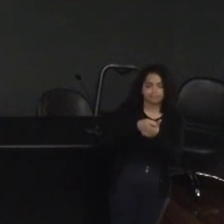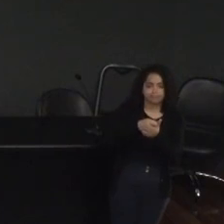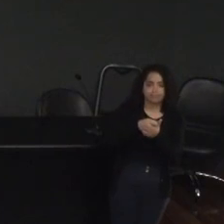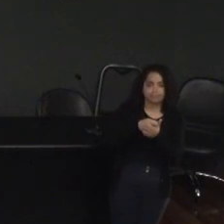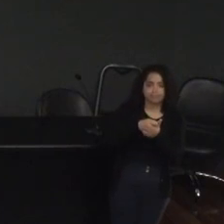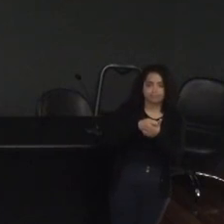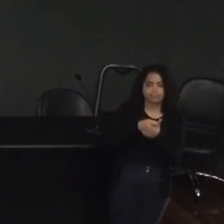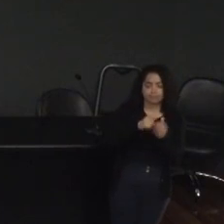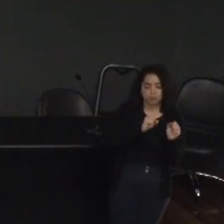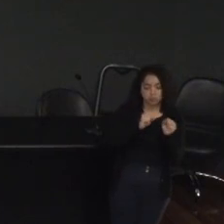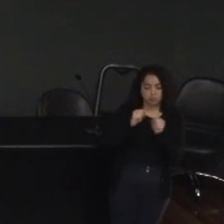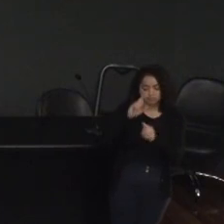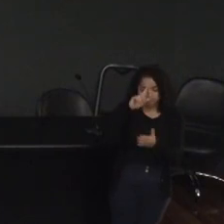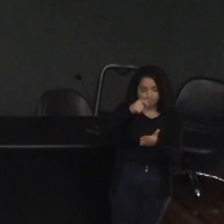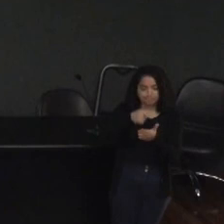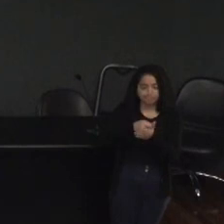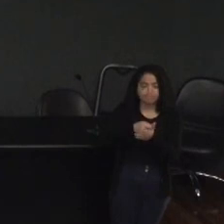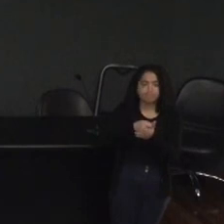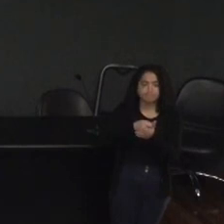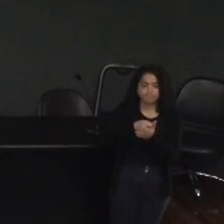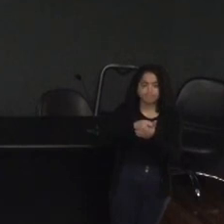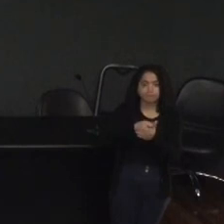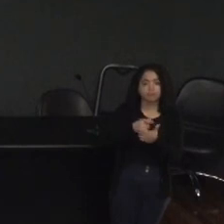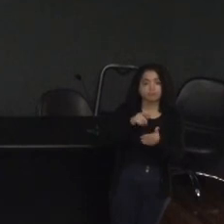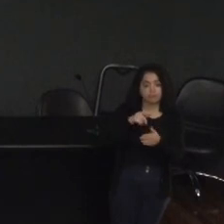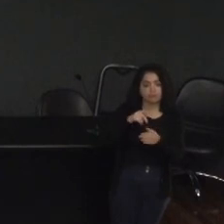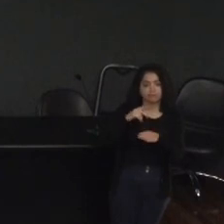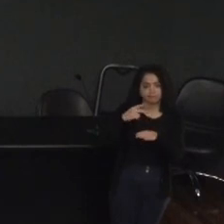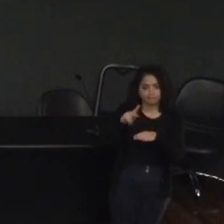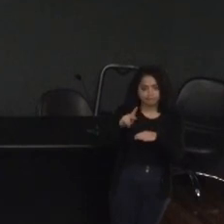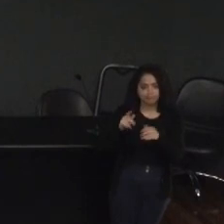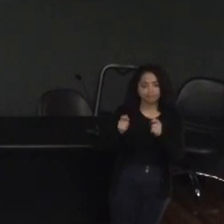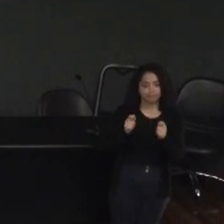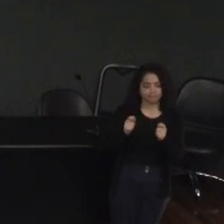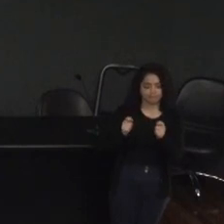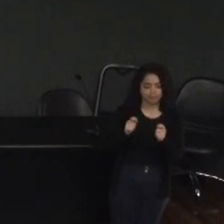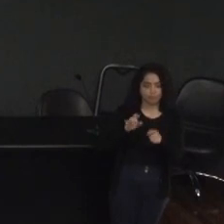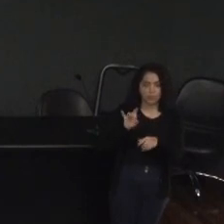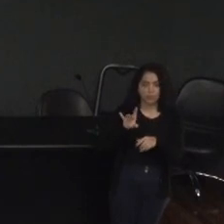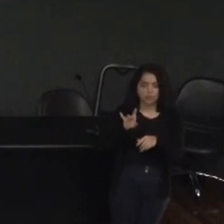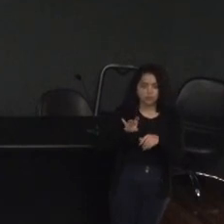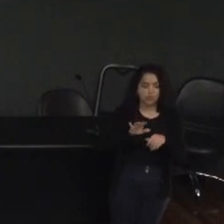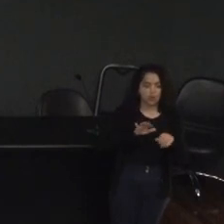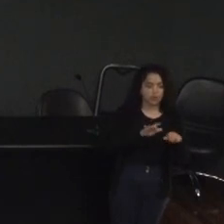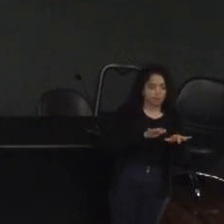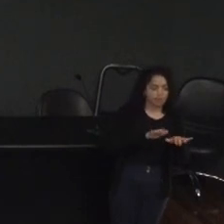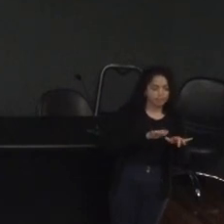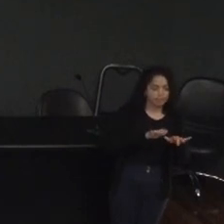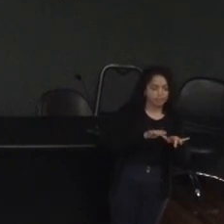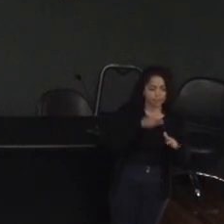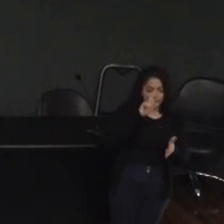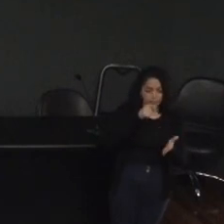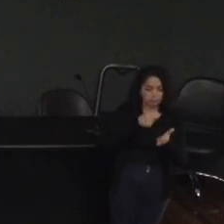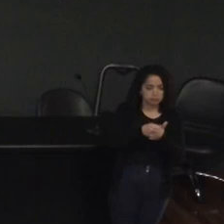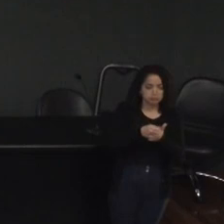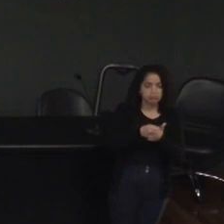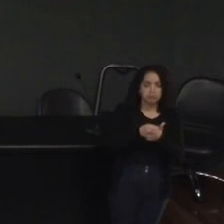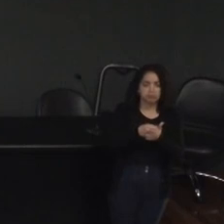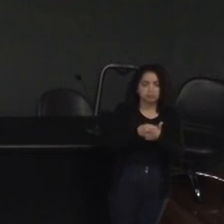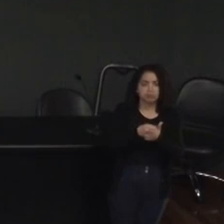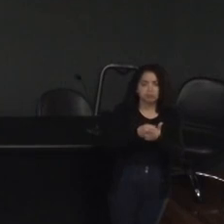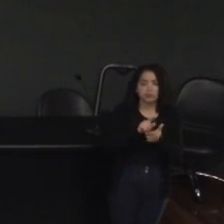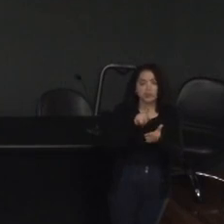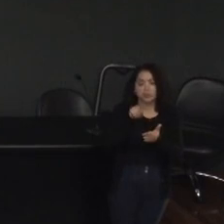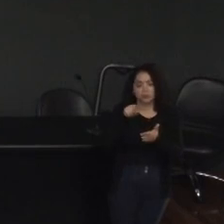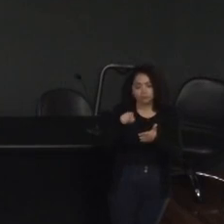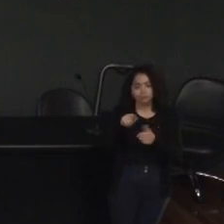se você tem o poder Decidir sobre o dado você é controlador se você só opera o dado sem poder decisão Em Nome do controlador você